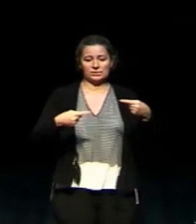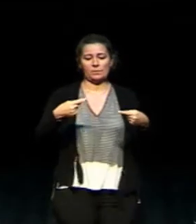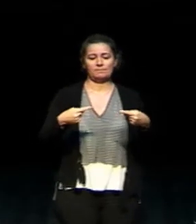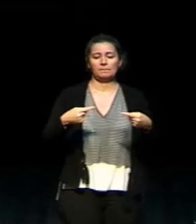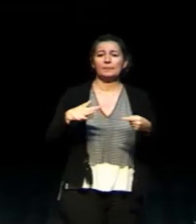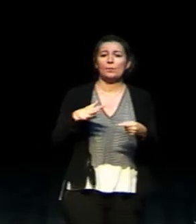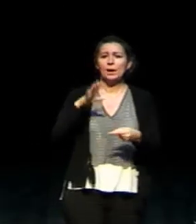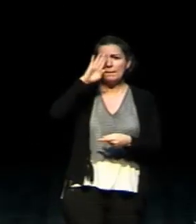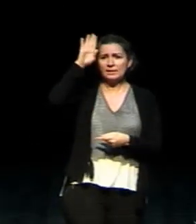dessa abordagem,